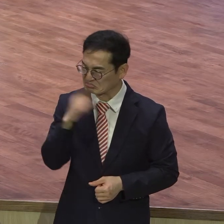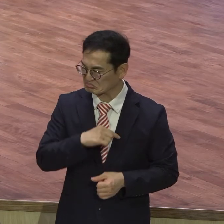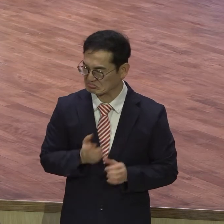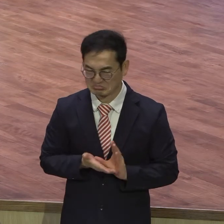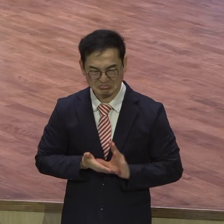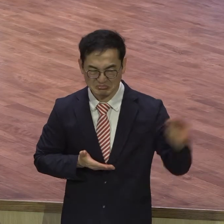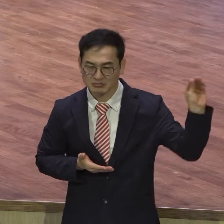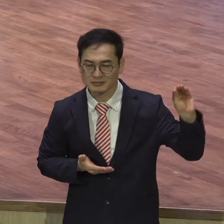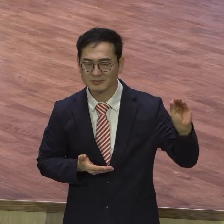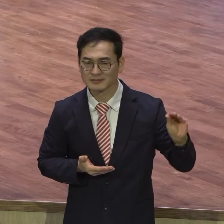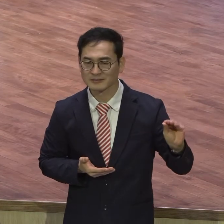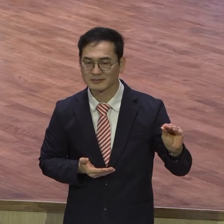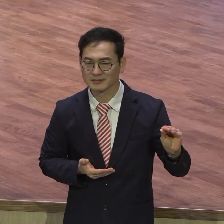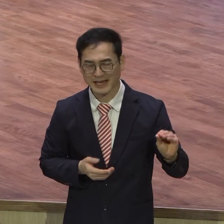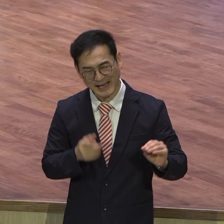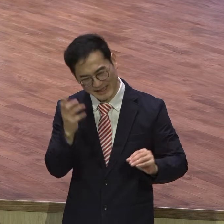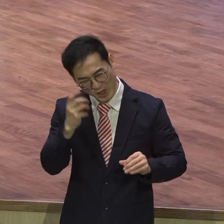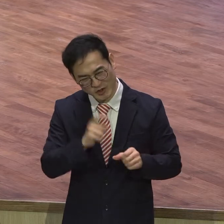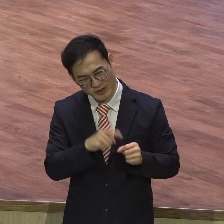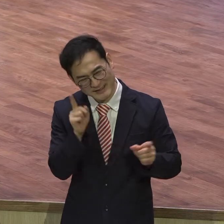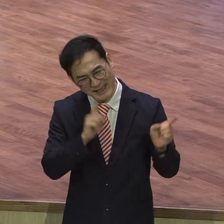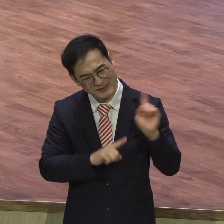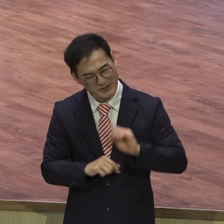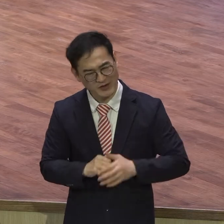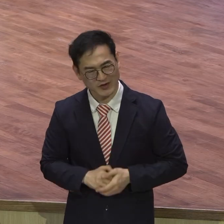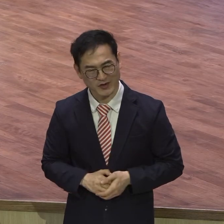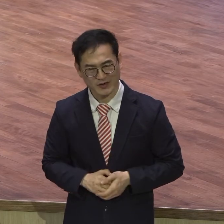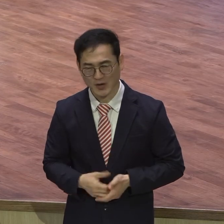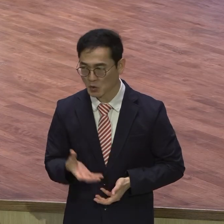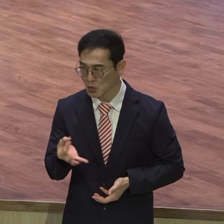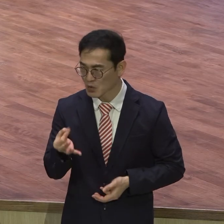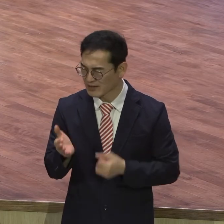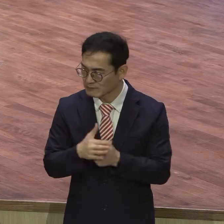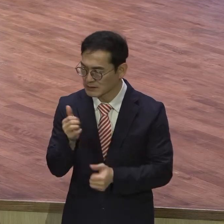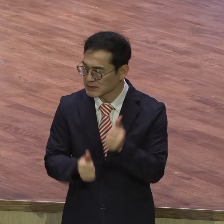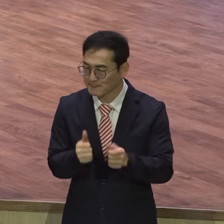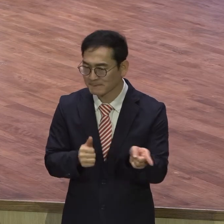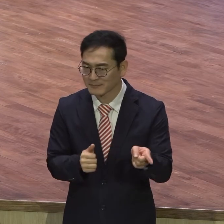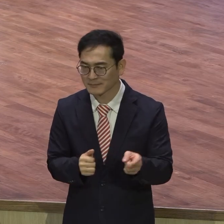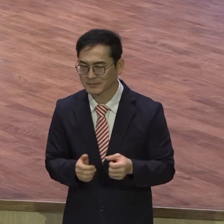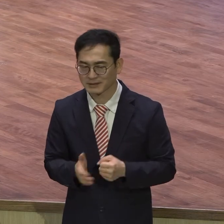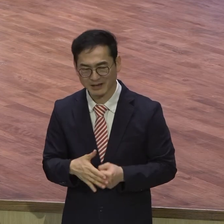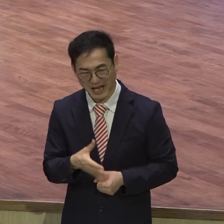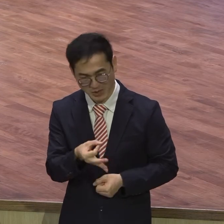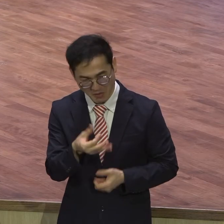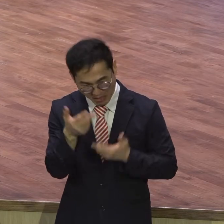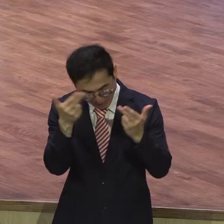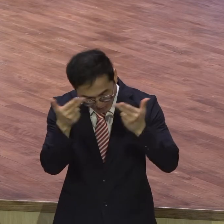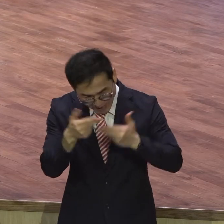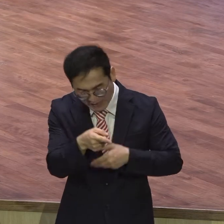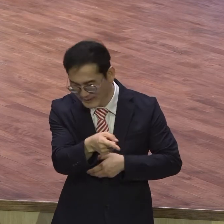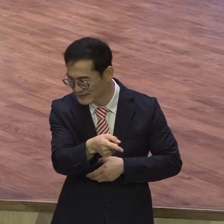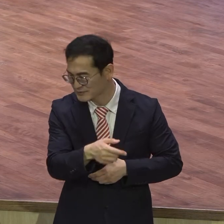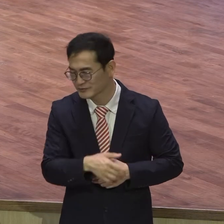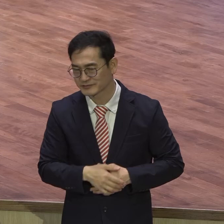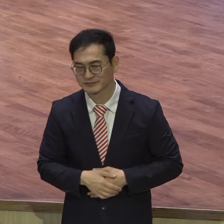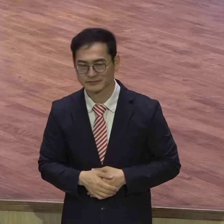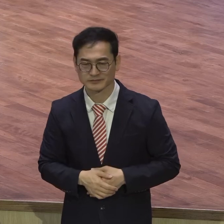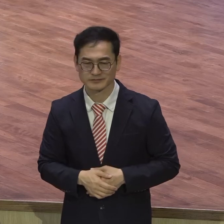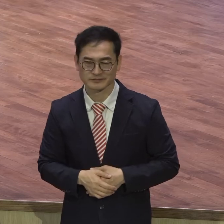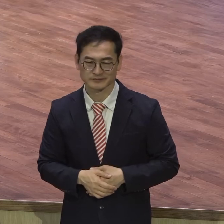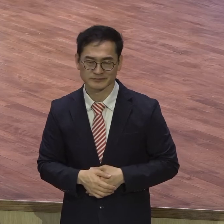많구나 물질이 시험 들다 돈 되게 좋아하구나 내가 돈을 이렇게 좋아해 시험 들 정도로